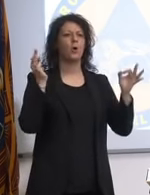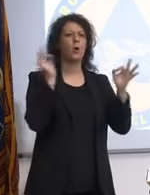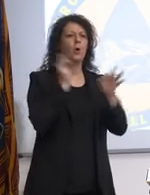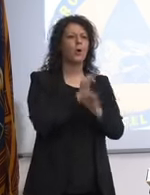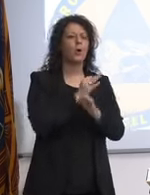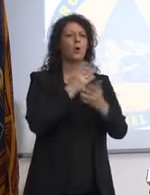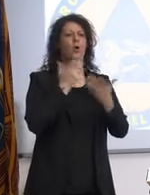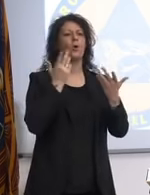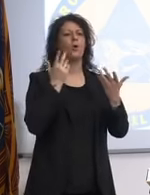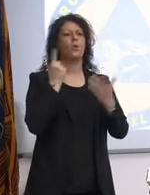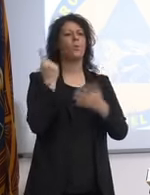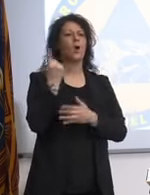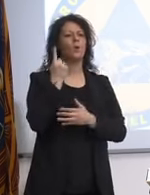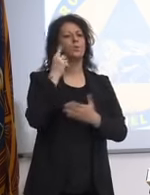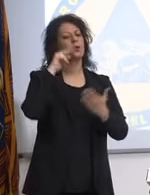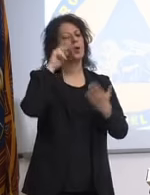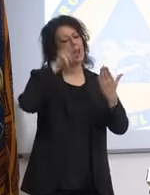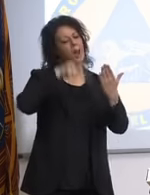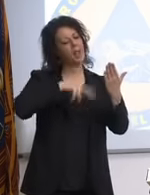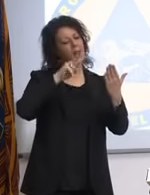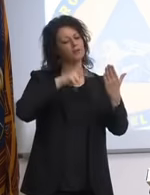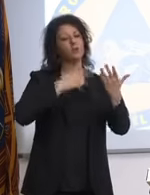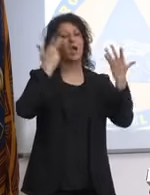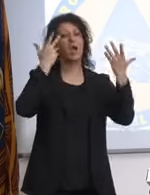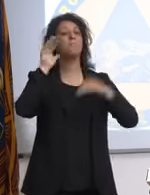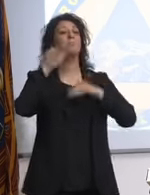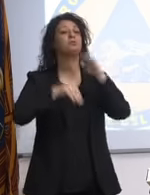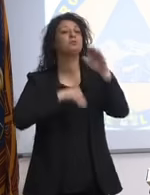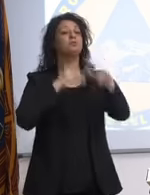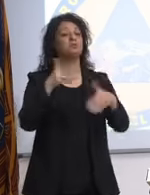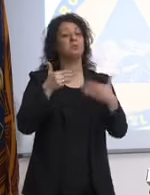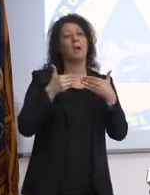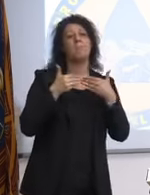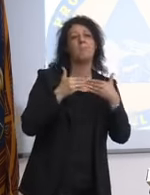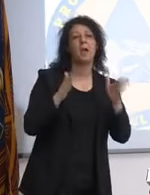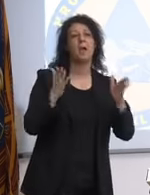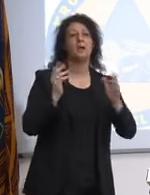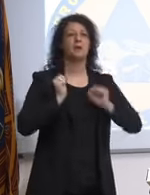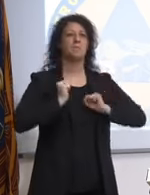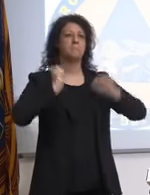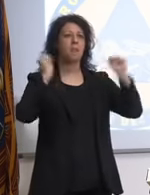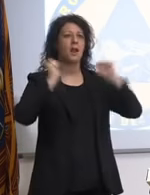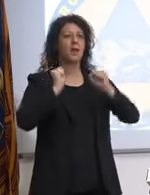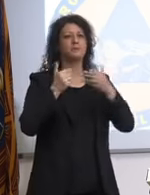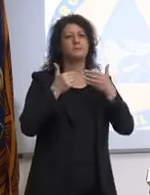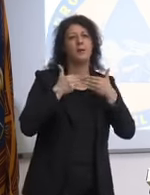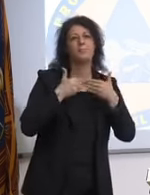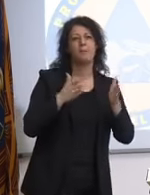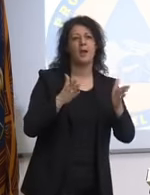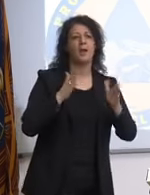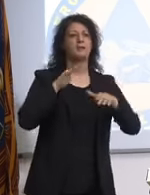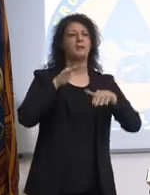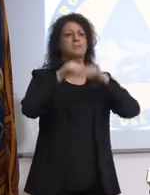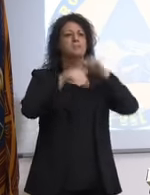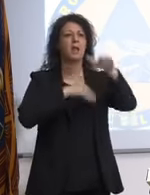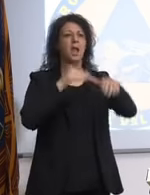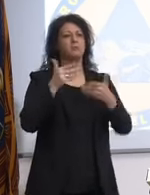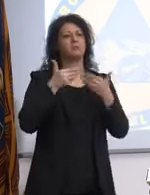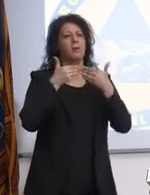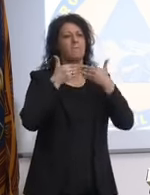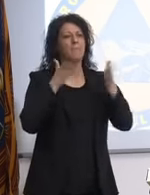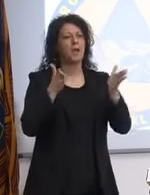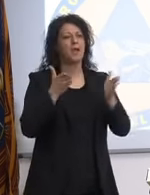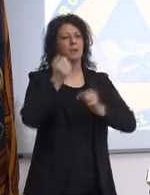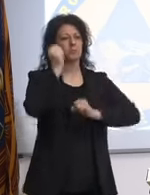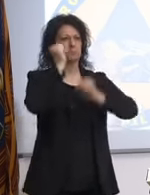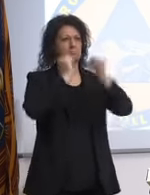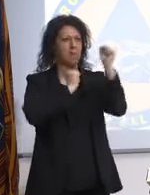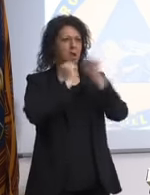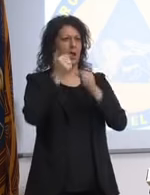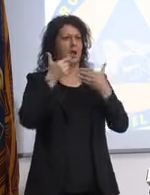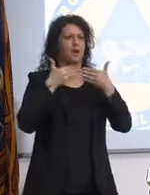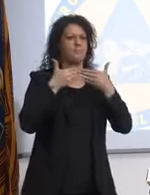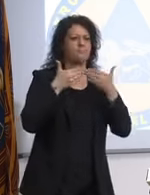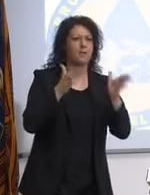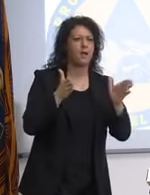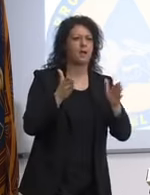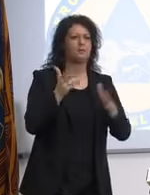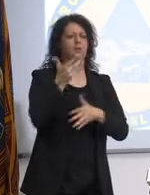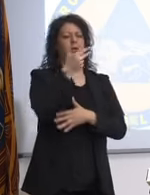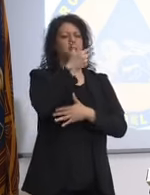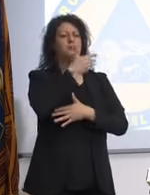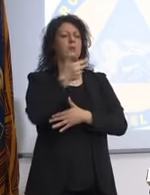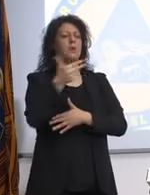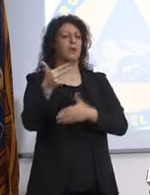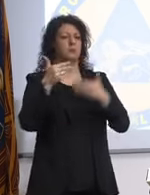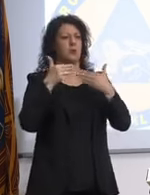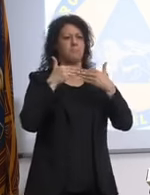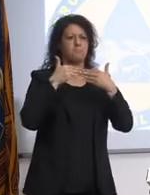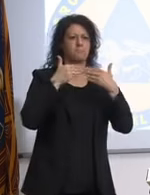legge da qualche parte che la sua piscina è aperta, che la palestra è aperta, che la spiaggia verrà aperta, che il bar sotto casa è aperto, che il ristorante viene